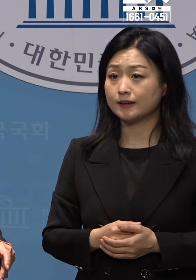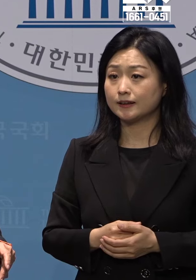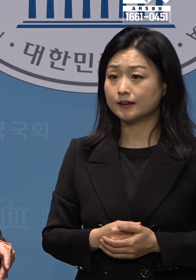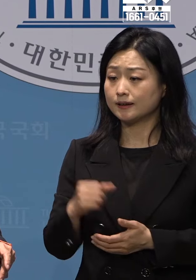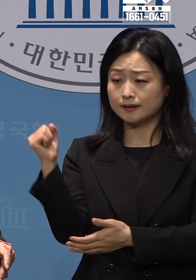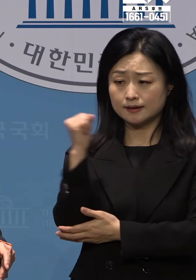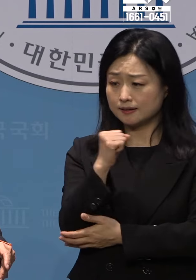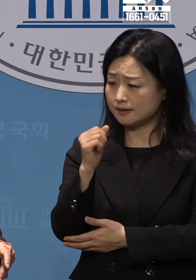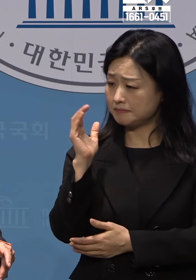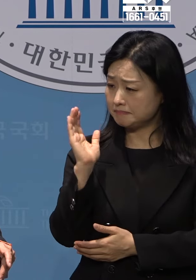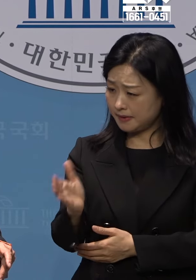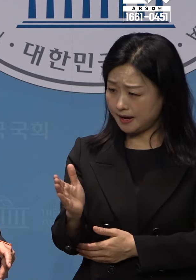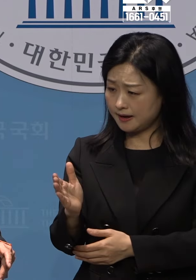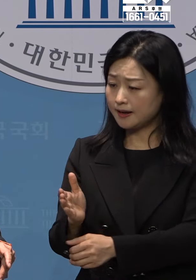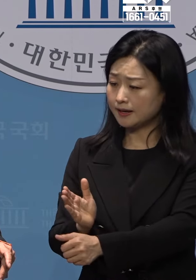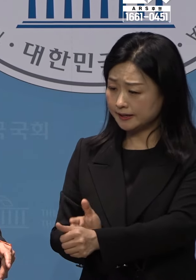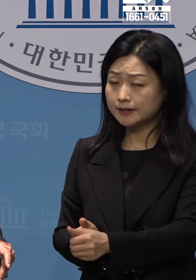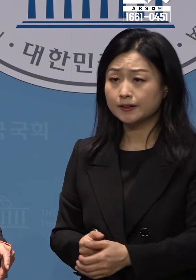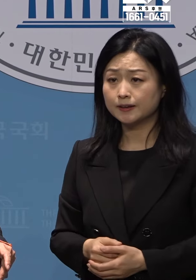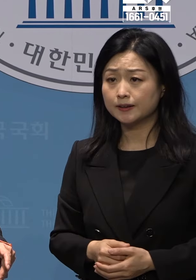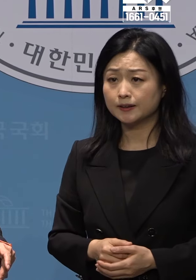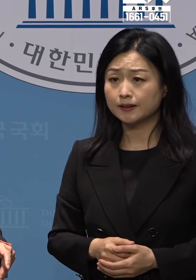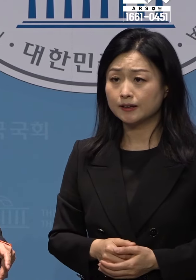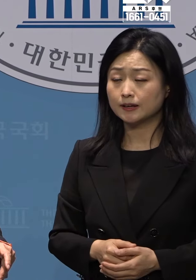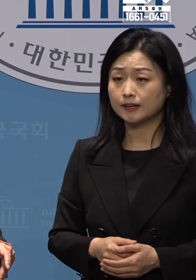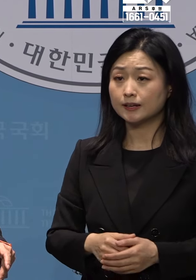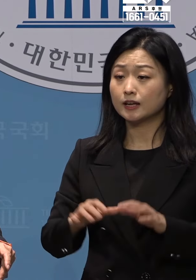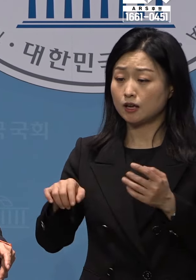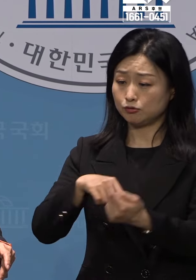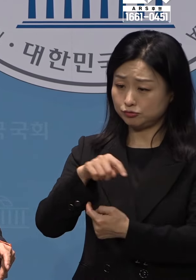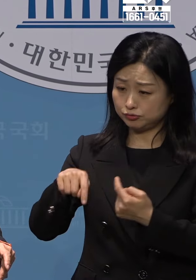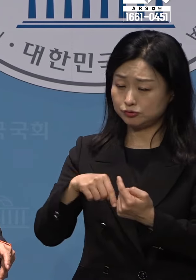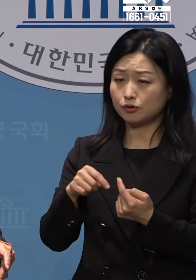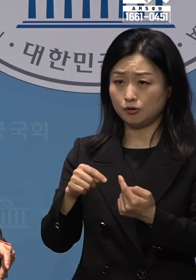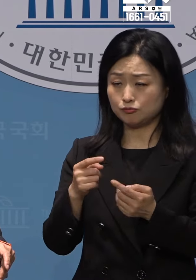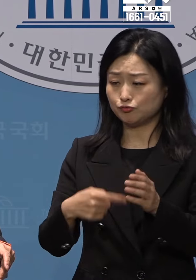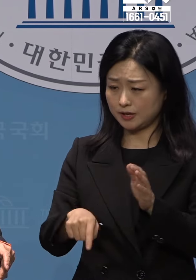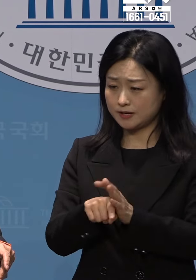과방위를 흔들려는 헛된 시도는 그만하고 정상적인 위원회